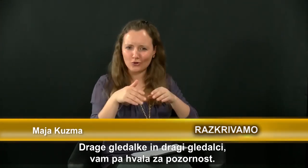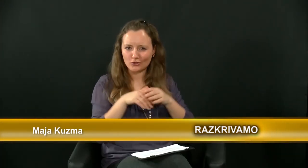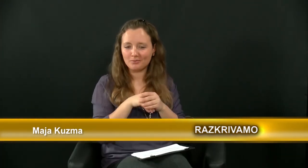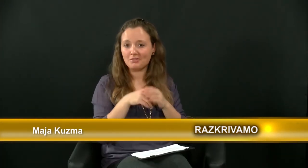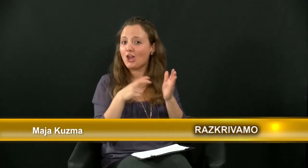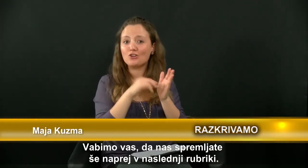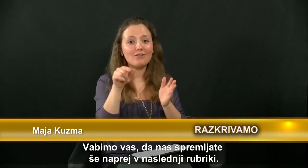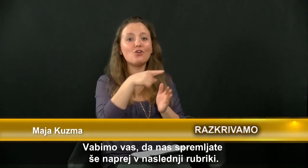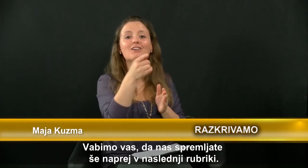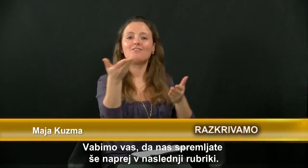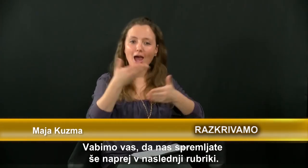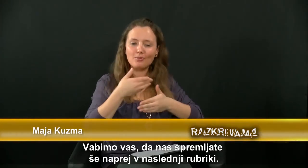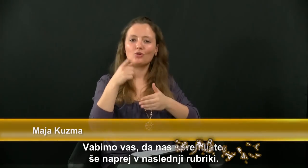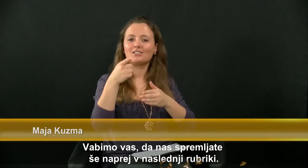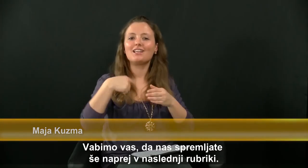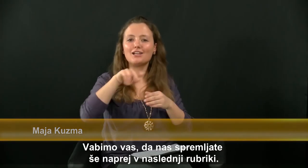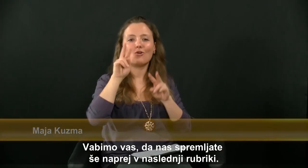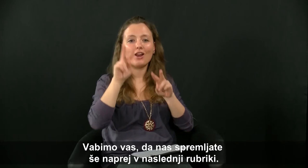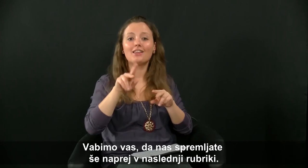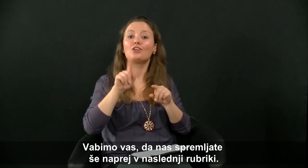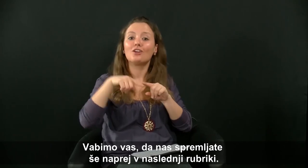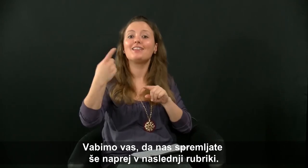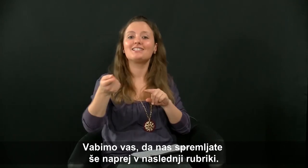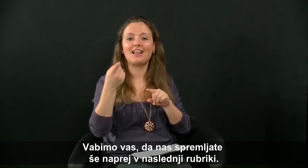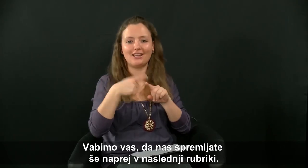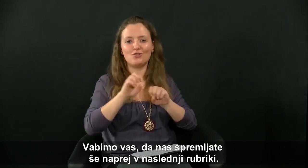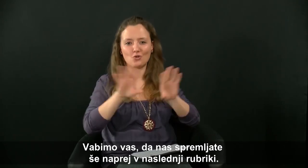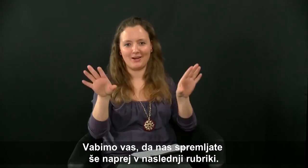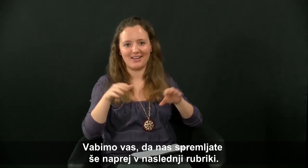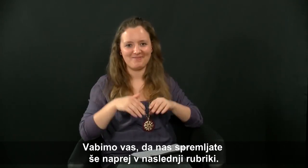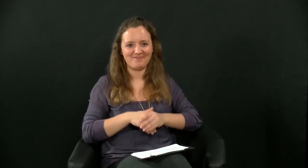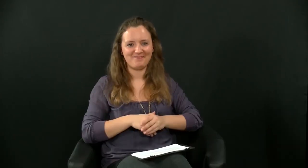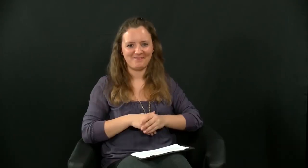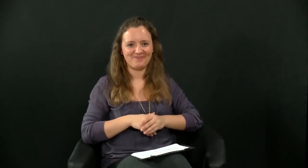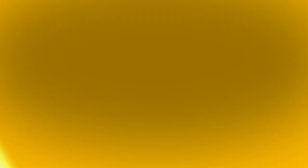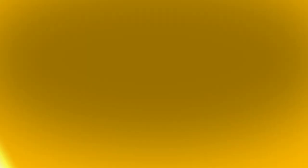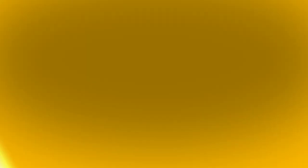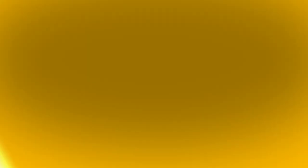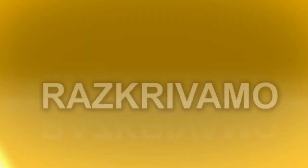pozornost. Še vedno vas vabimo, da si nas ogledate še v naslednji rubriki.